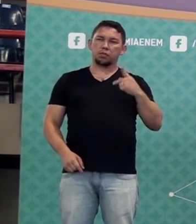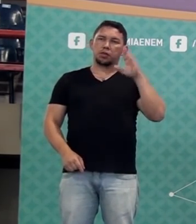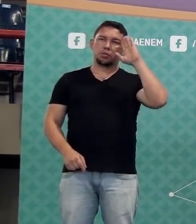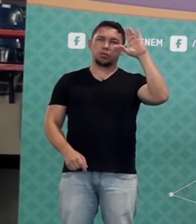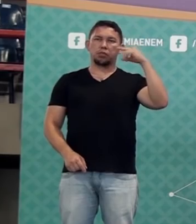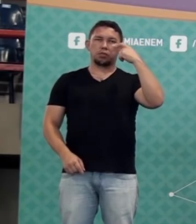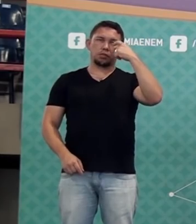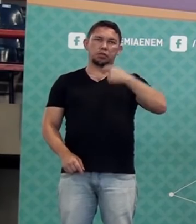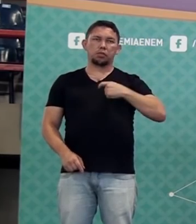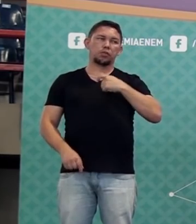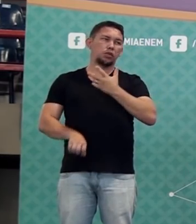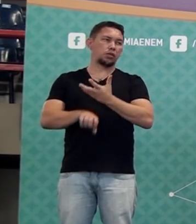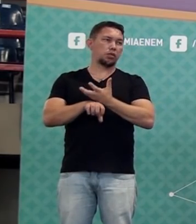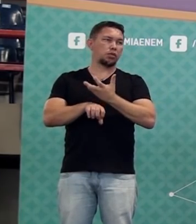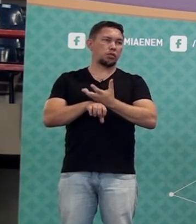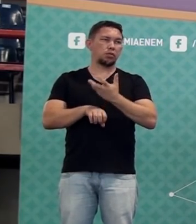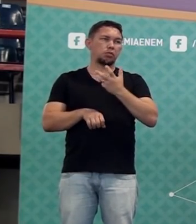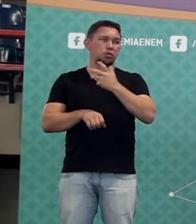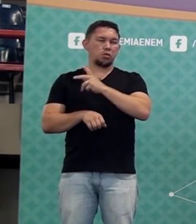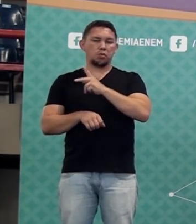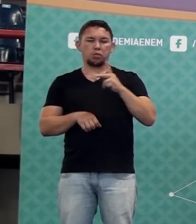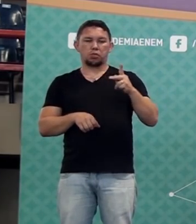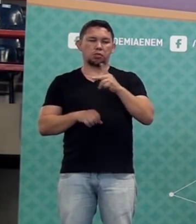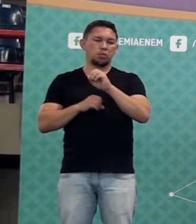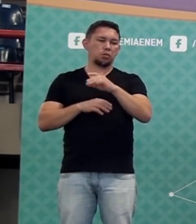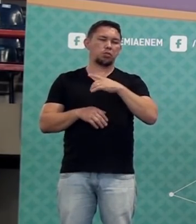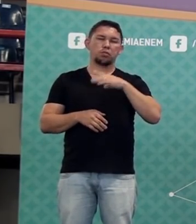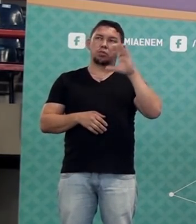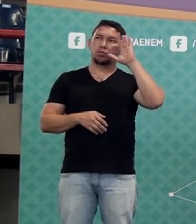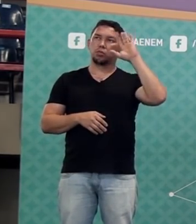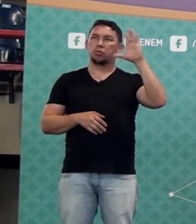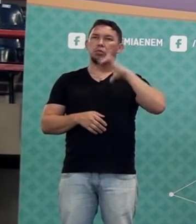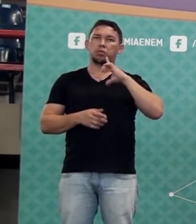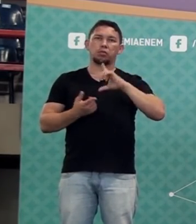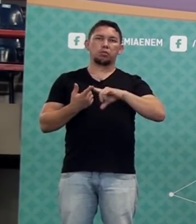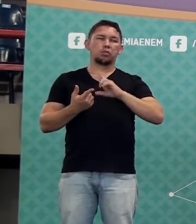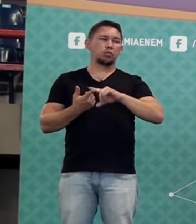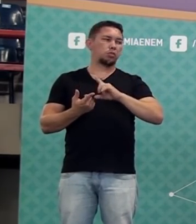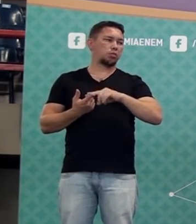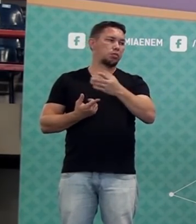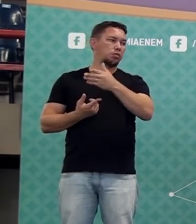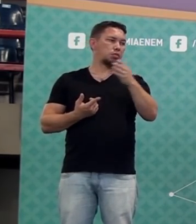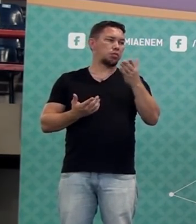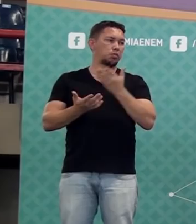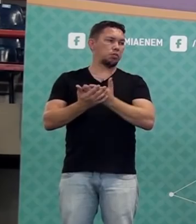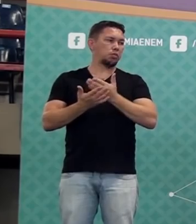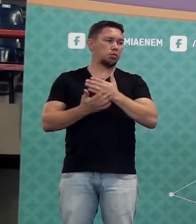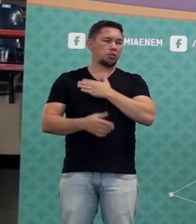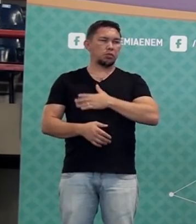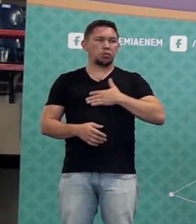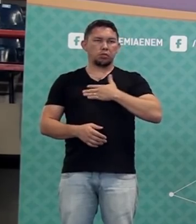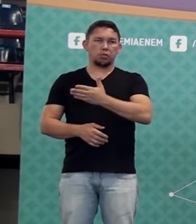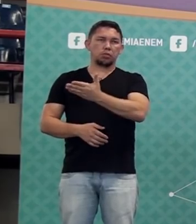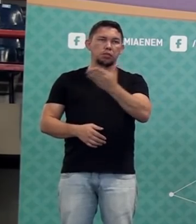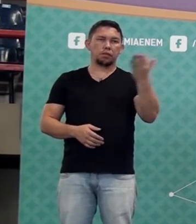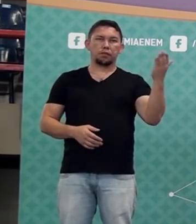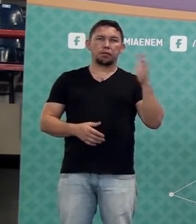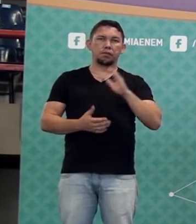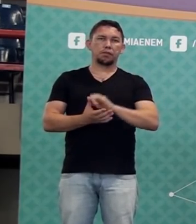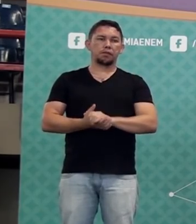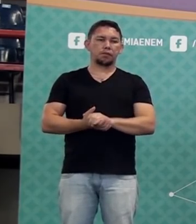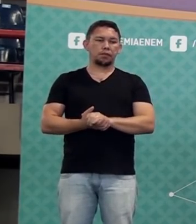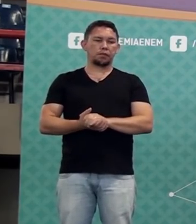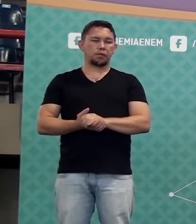professor. E eu espero que seja um princípio de aula agradável para cada um de nós, tá bom?